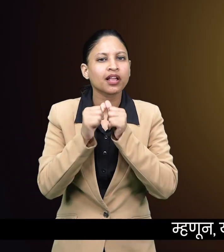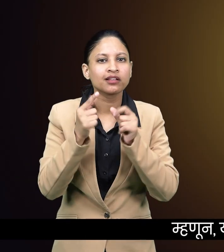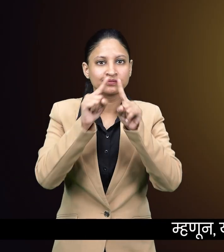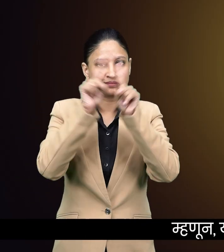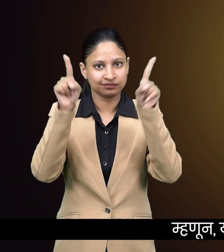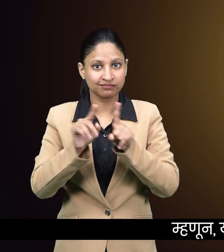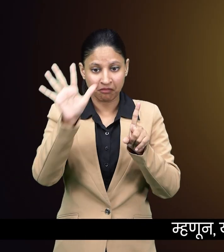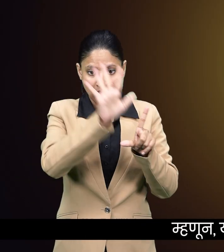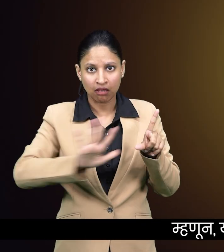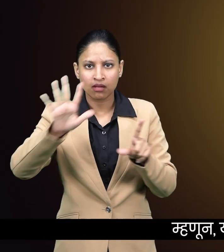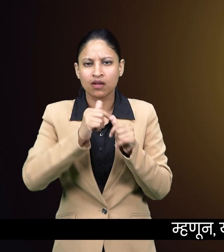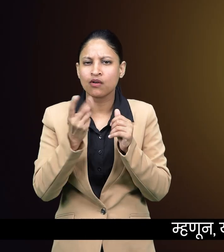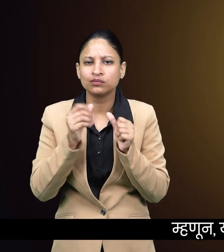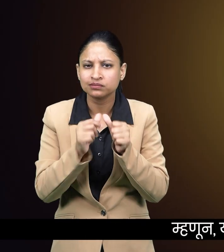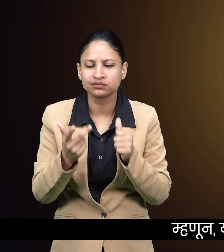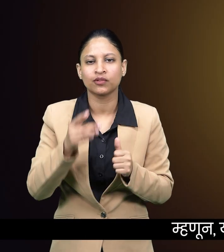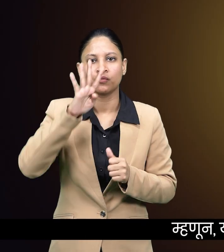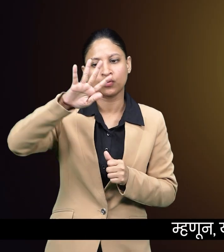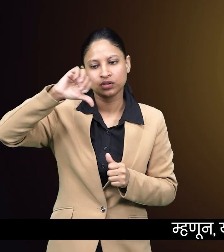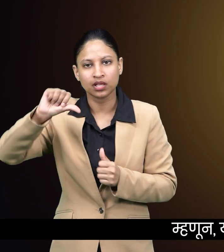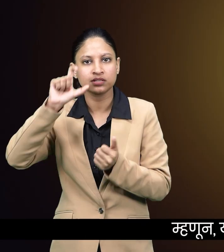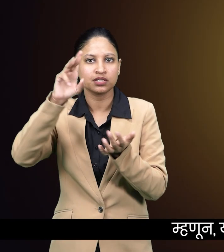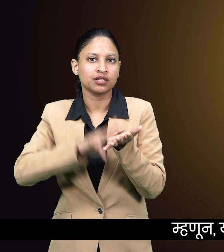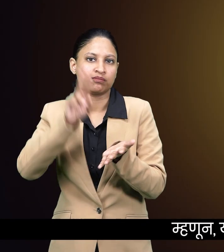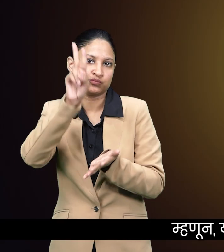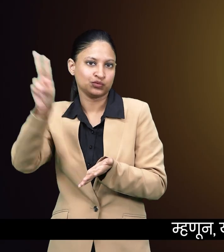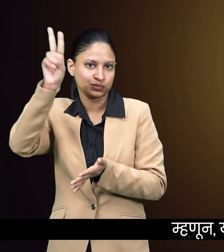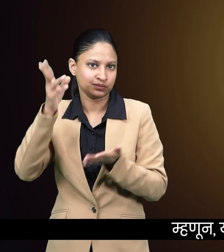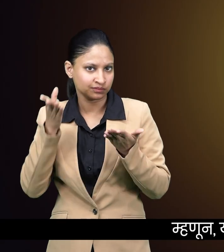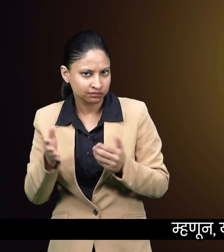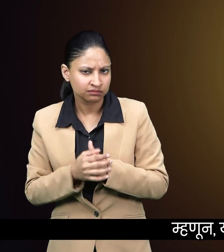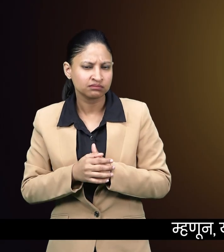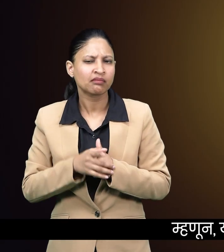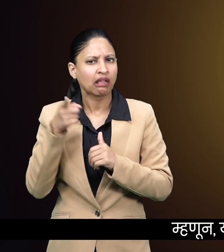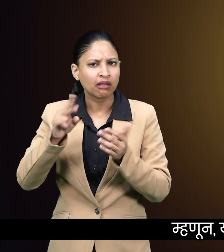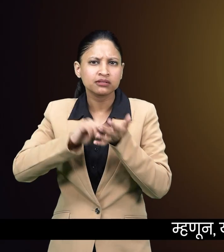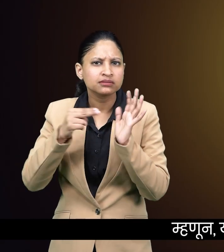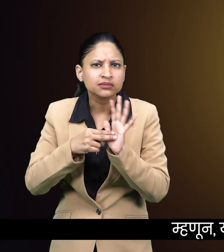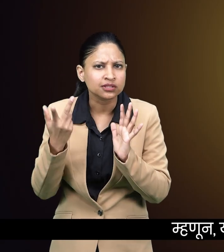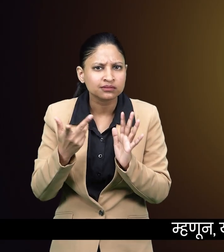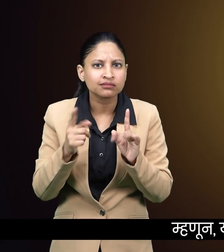म्हणून या चौकोनाचे क्षेत्रफळ बरोबर 49 सेंटीमीटर चौरस.